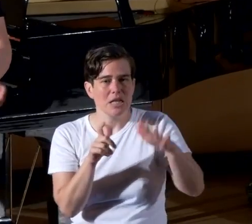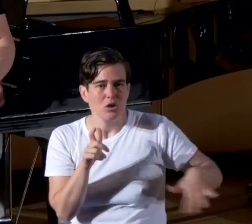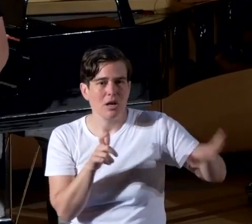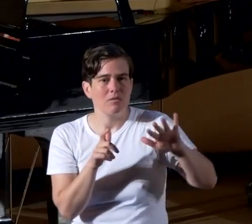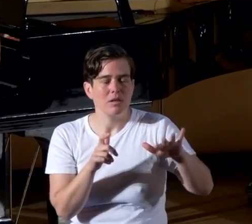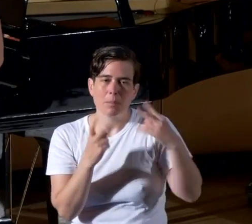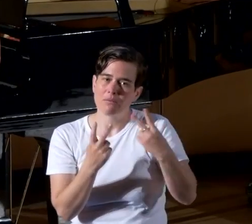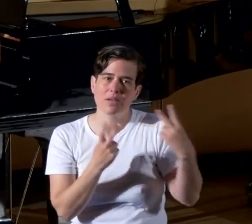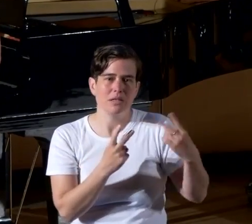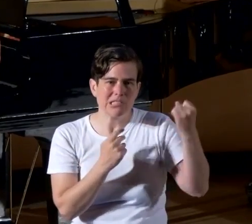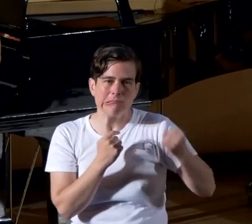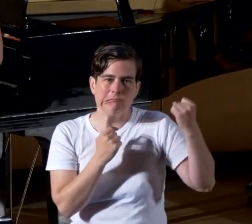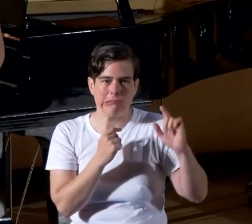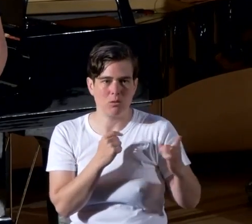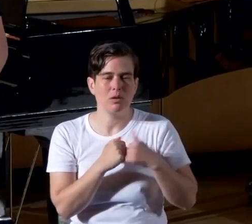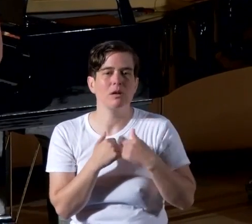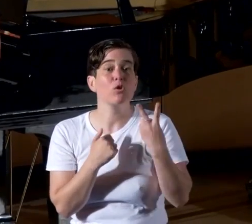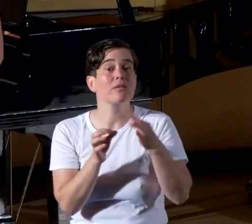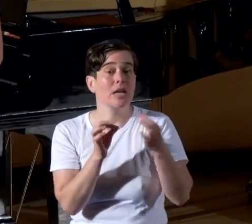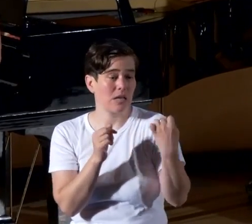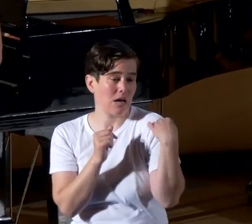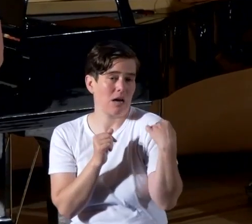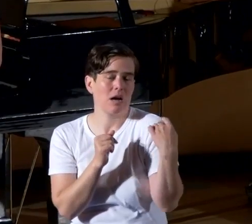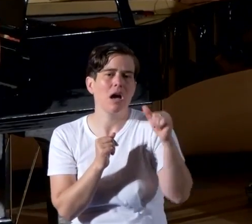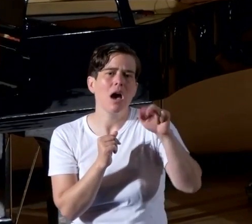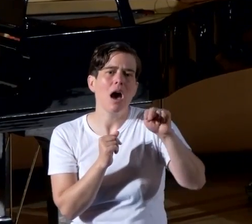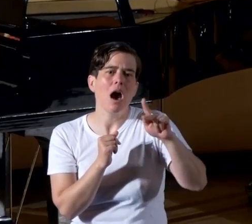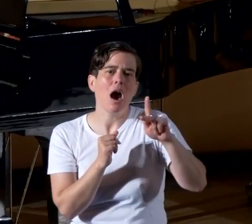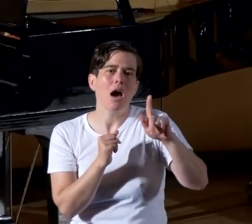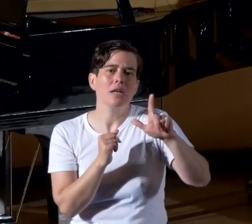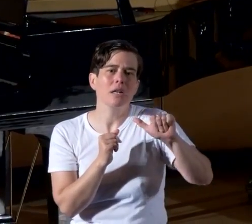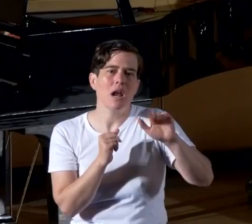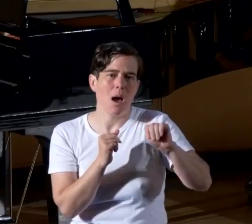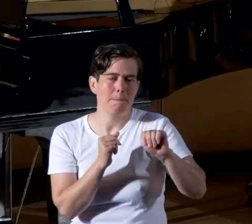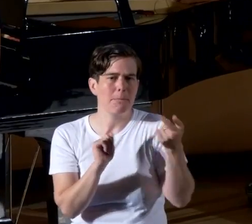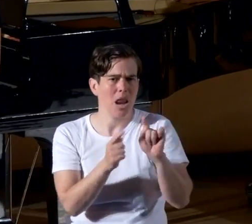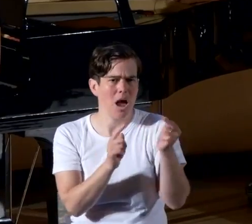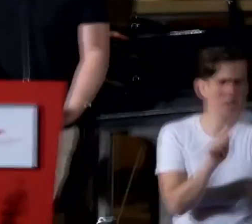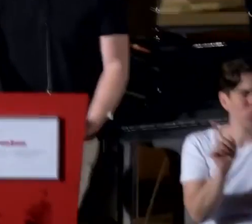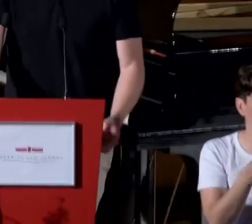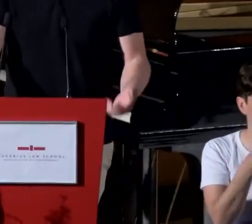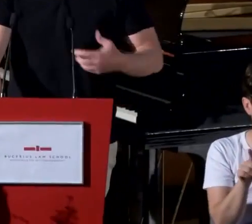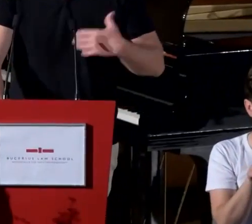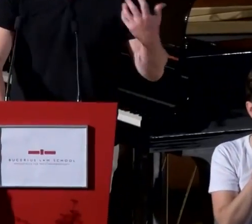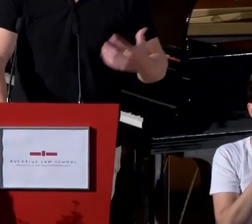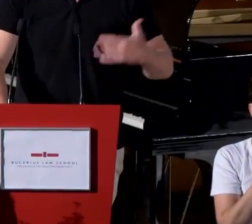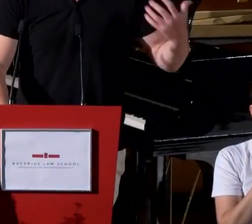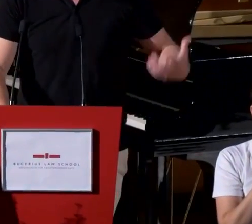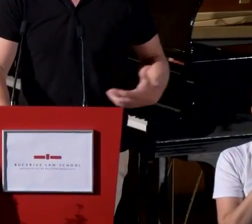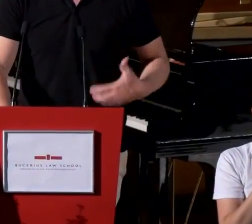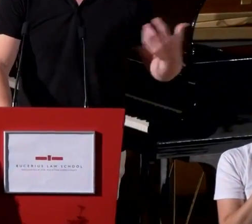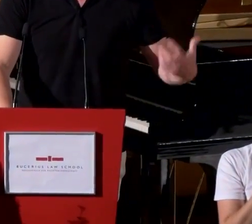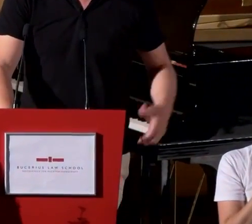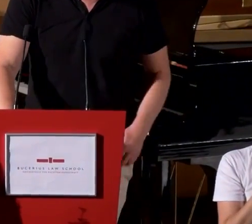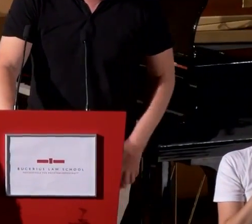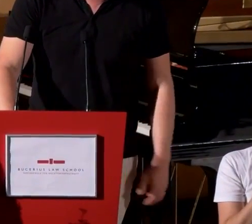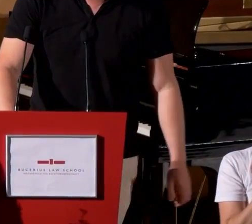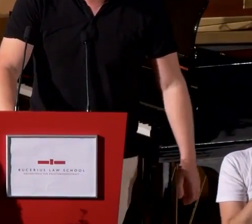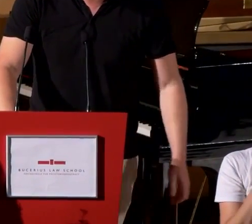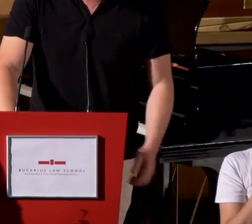Umfeld. Ich war gerade vor zwei Tagen in Anklam, wo es ein kleines Konzert gegeben hat, in meiner anderen Funktion